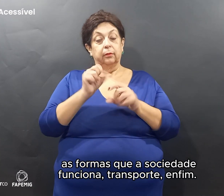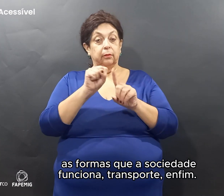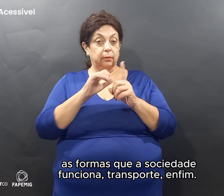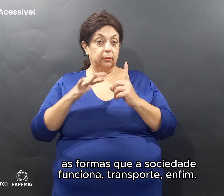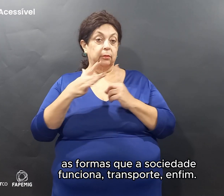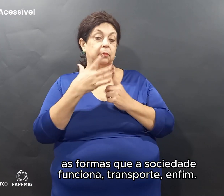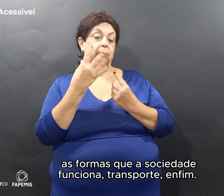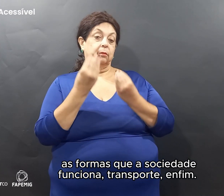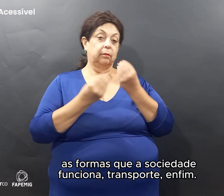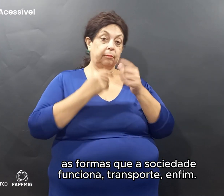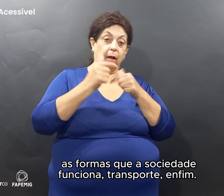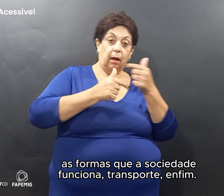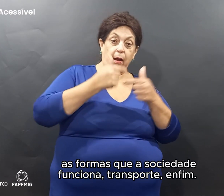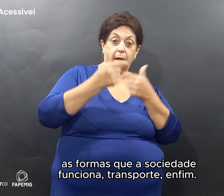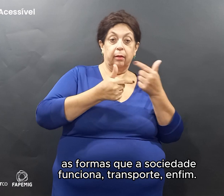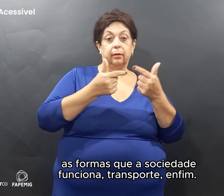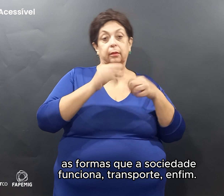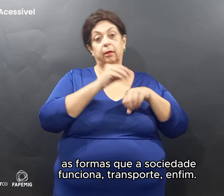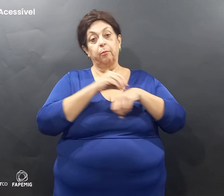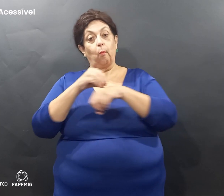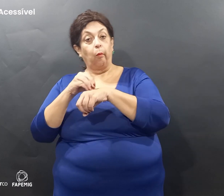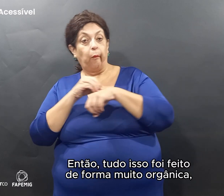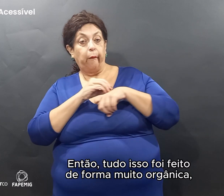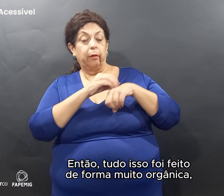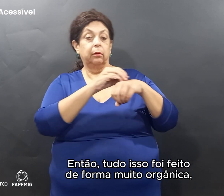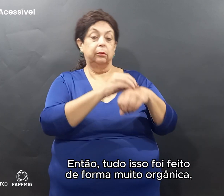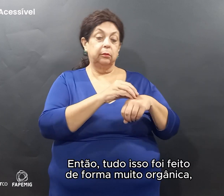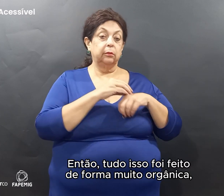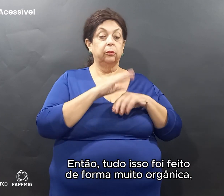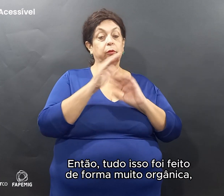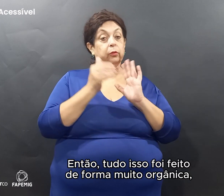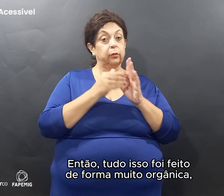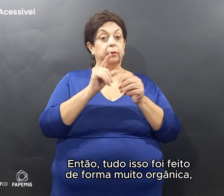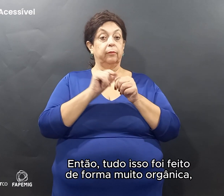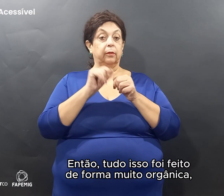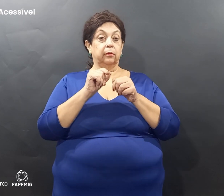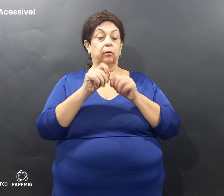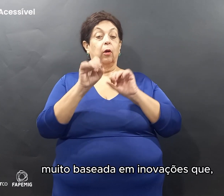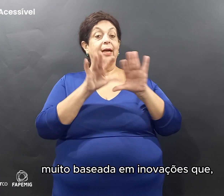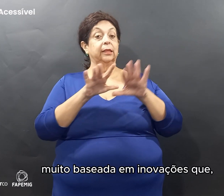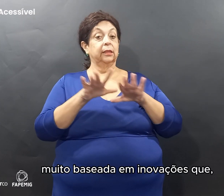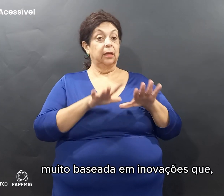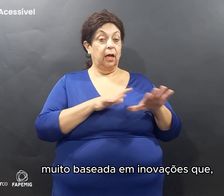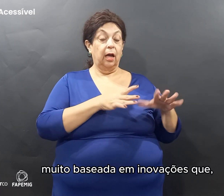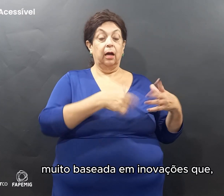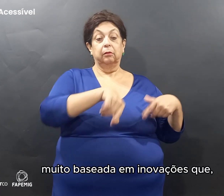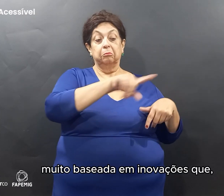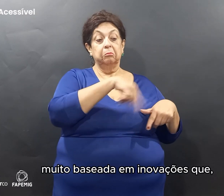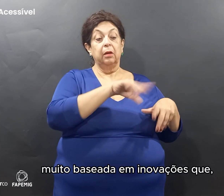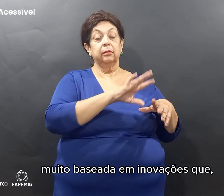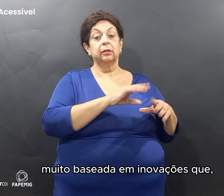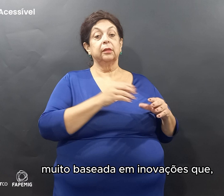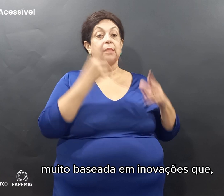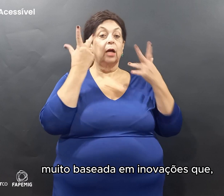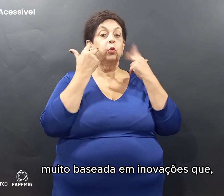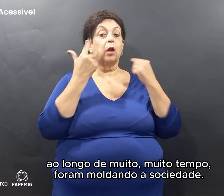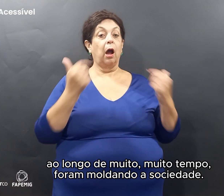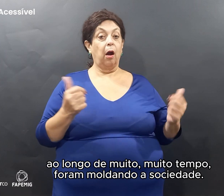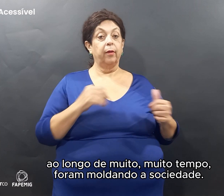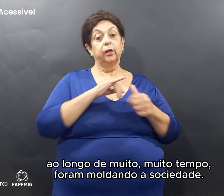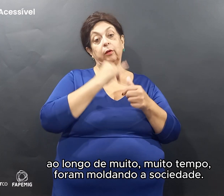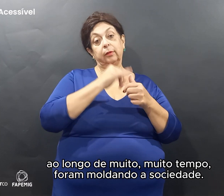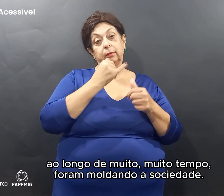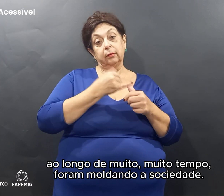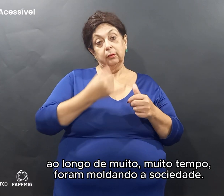sociedade funciona, né, transporte, enfim. Então, tudo isso foi feito de forma muito orgânica, muito baseada em inovações que, ao